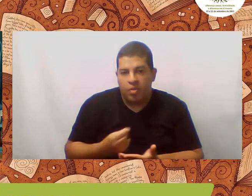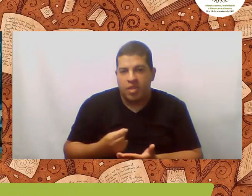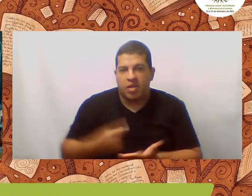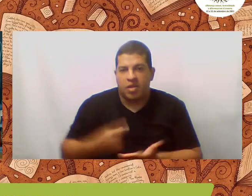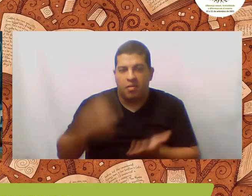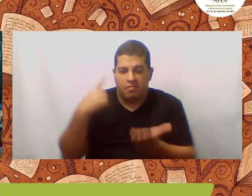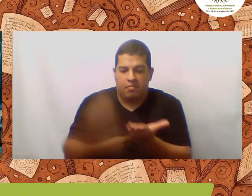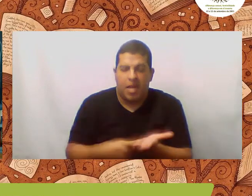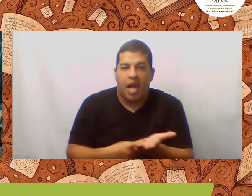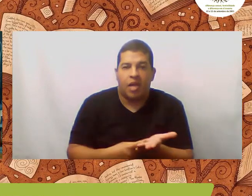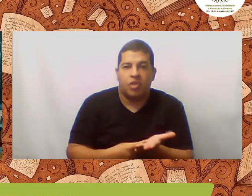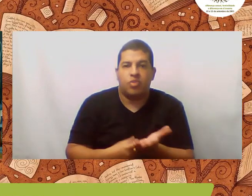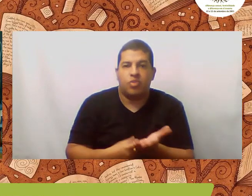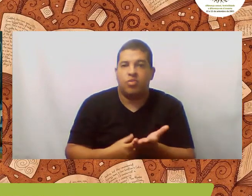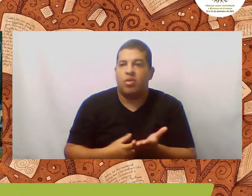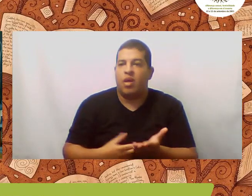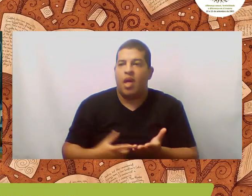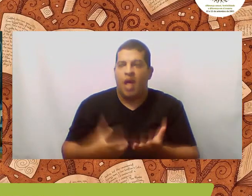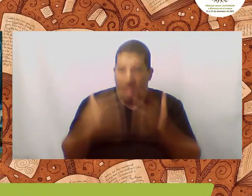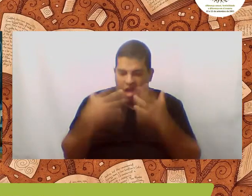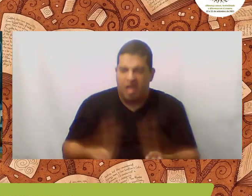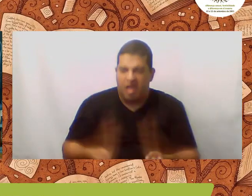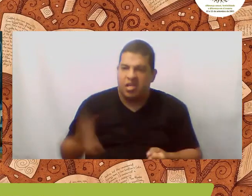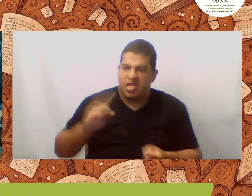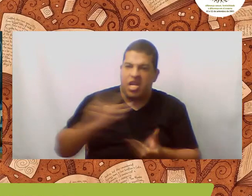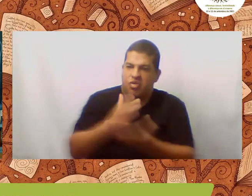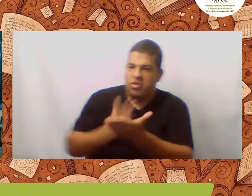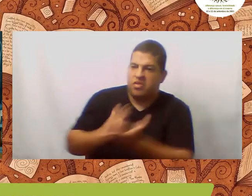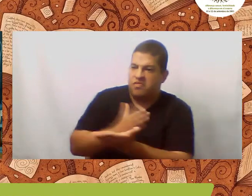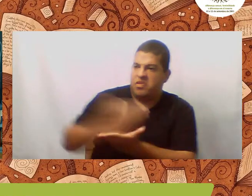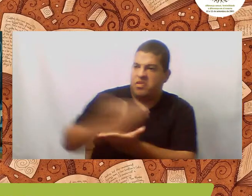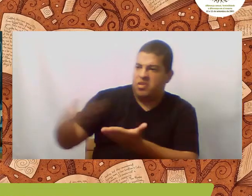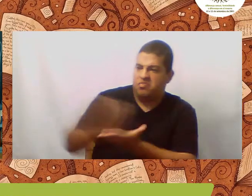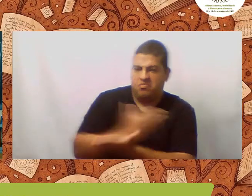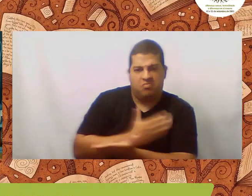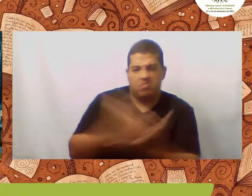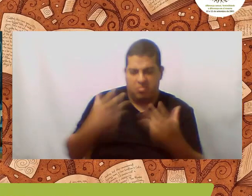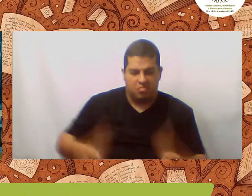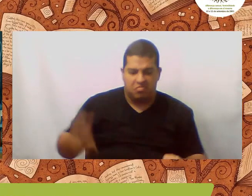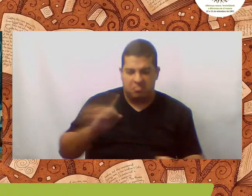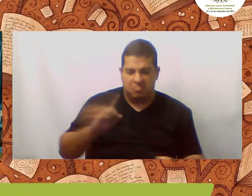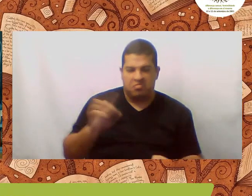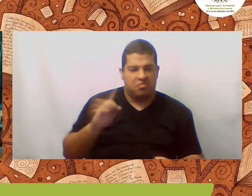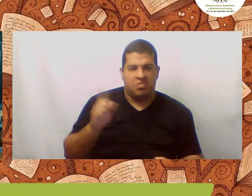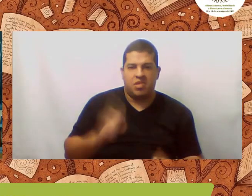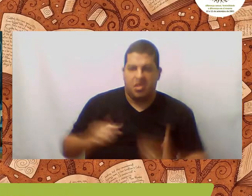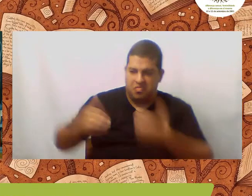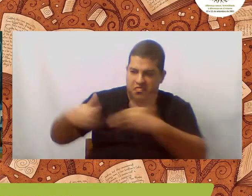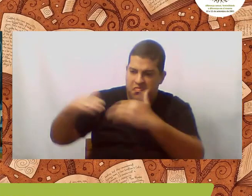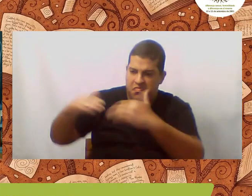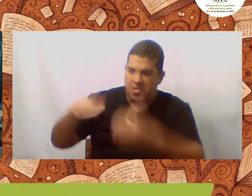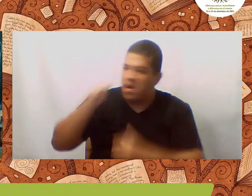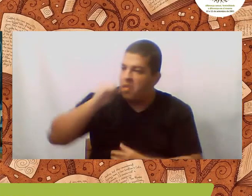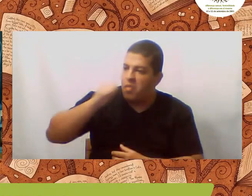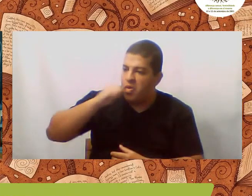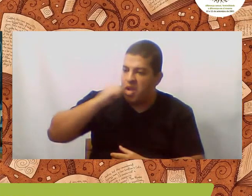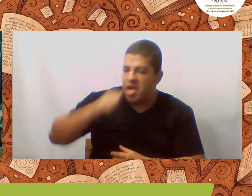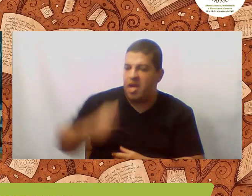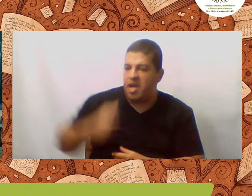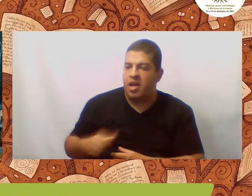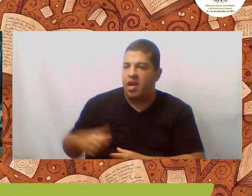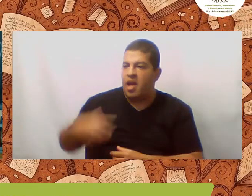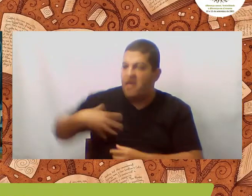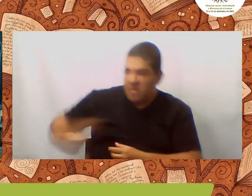aceitar dividir os encargos domésticos e do cuidado dos filhos com as mulheres. Então, o